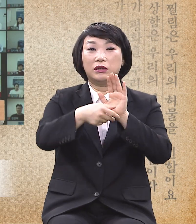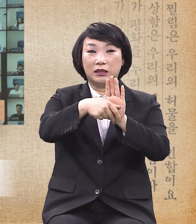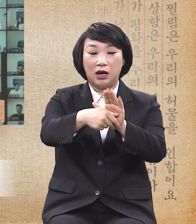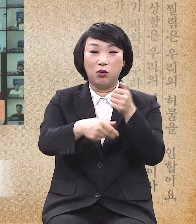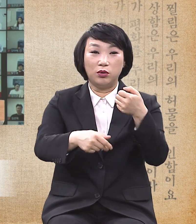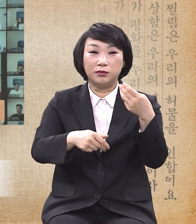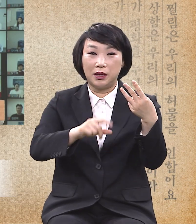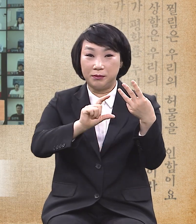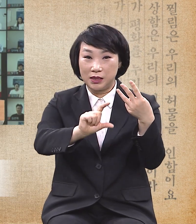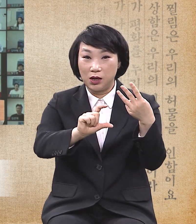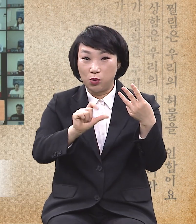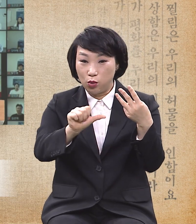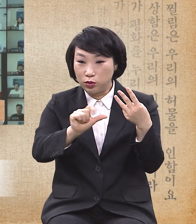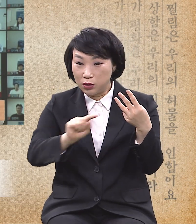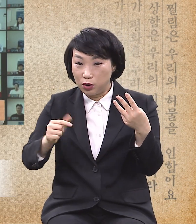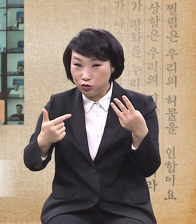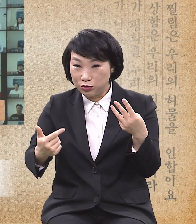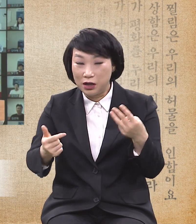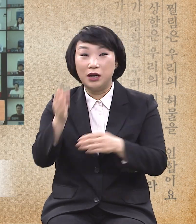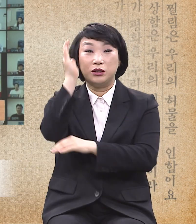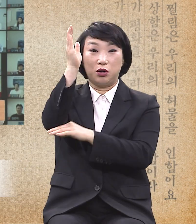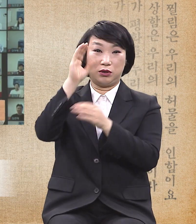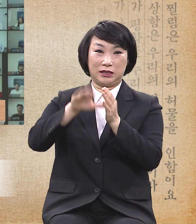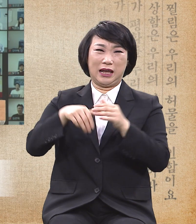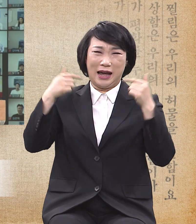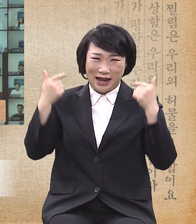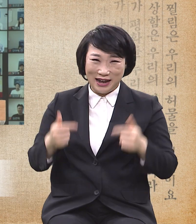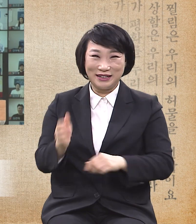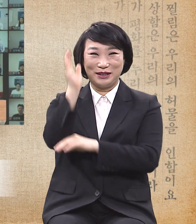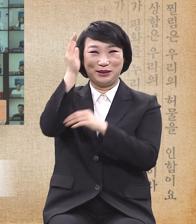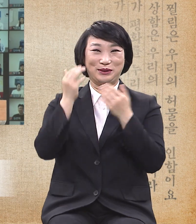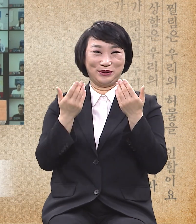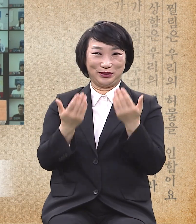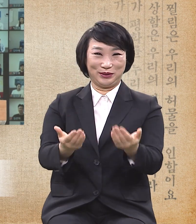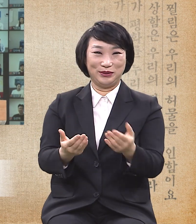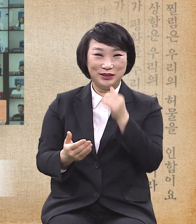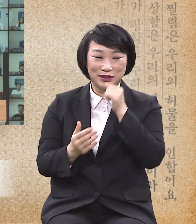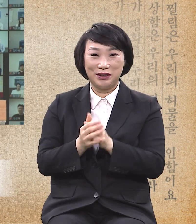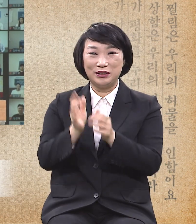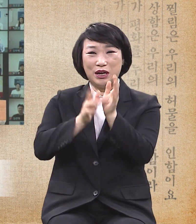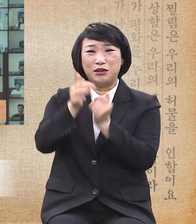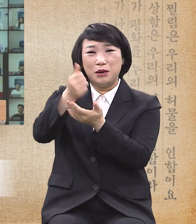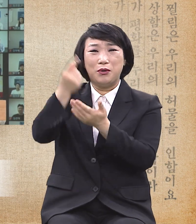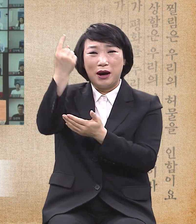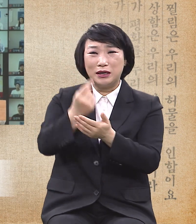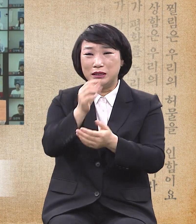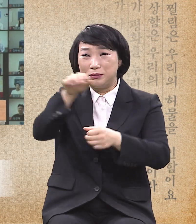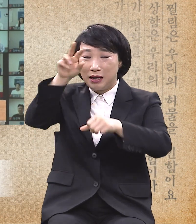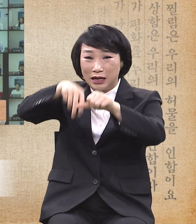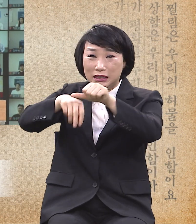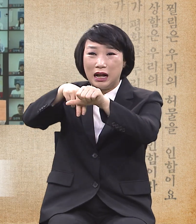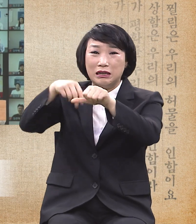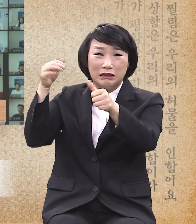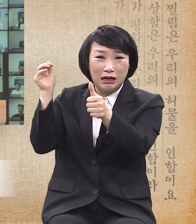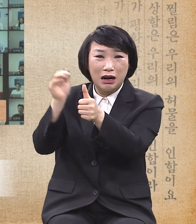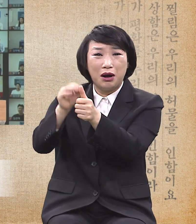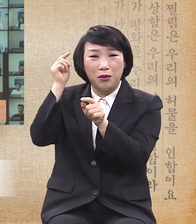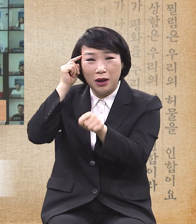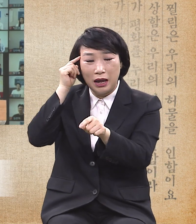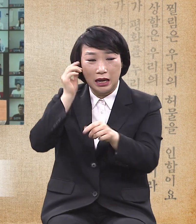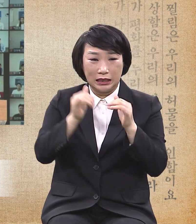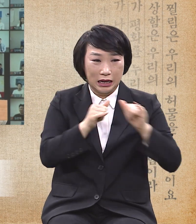53장 5절로 6절 설교 시간에 크게 말했죠. 그가 찔림은 우리의 허물을 인하며